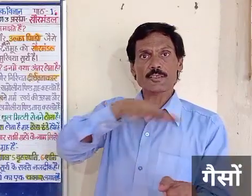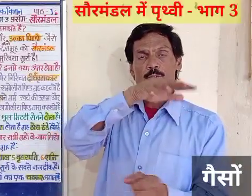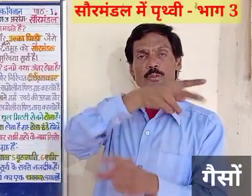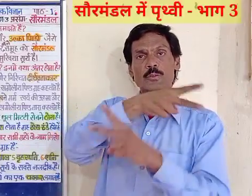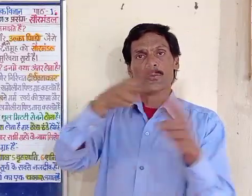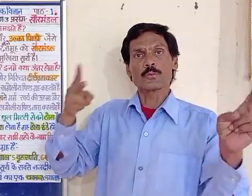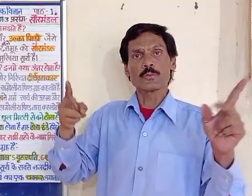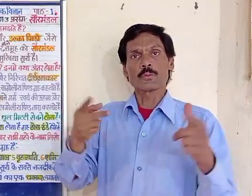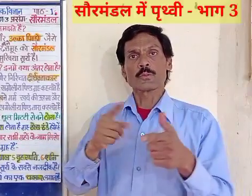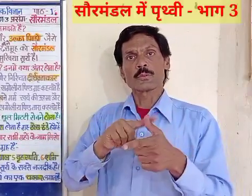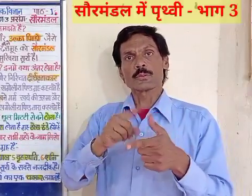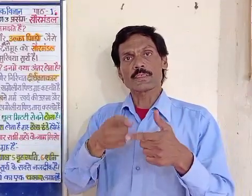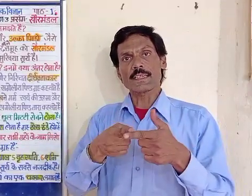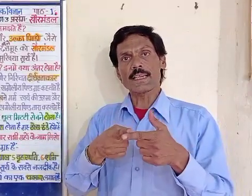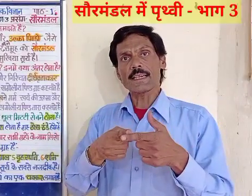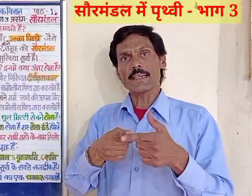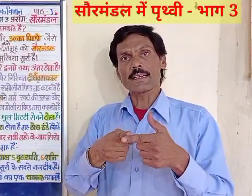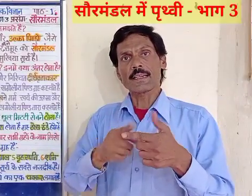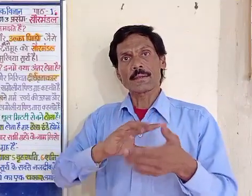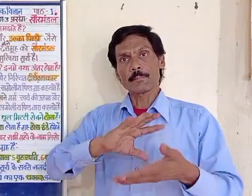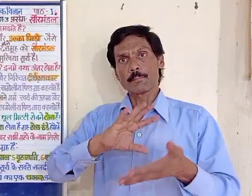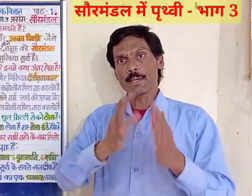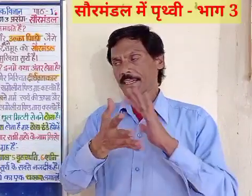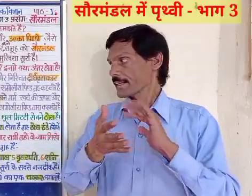गैसों से बने